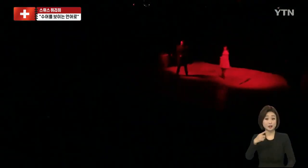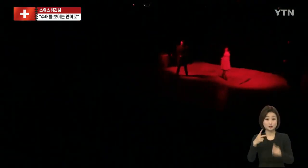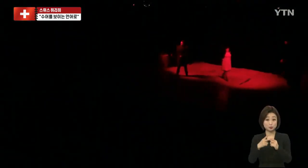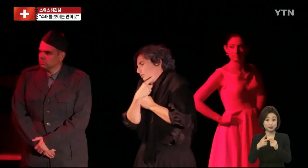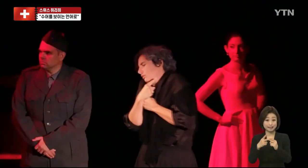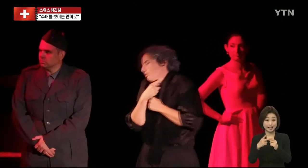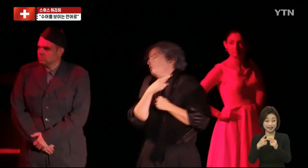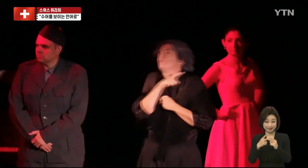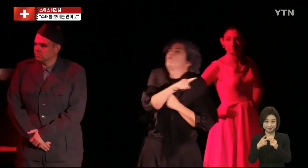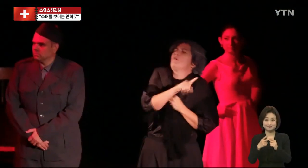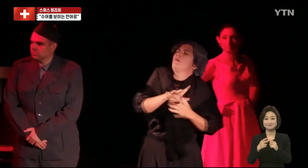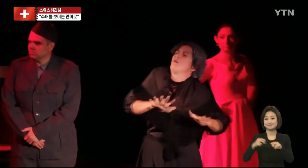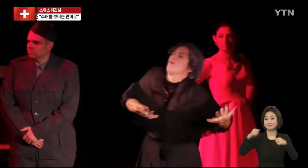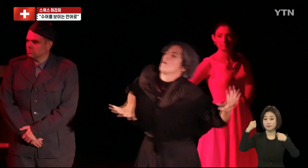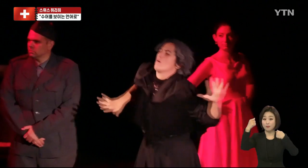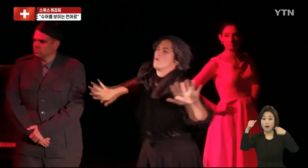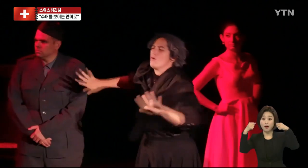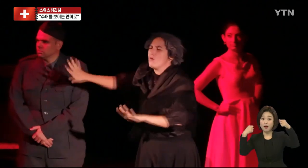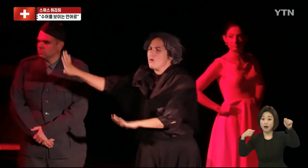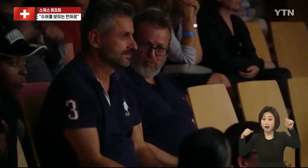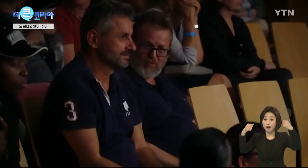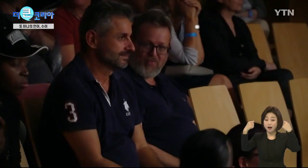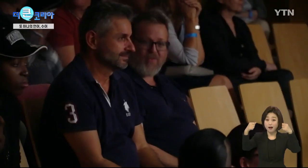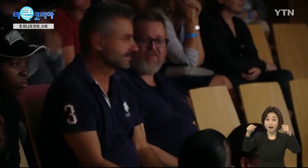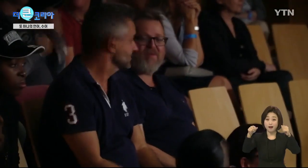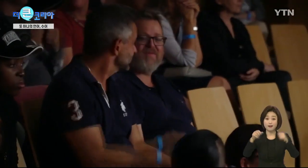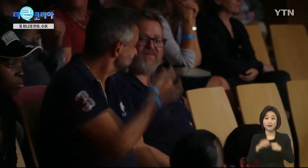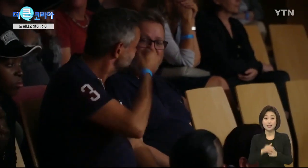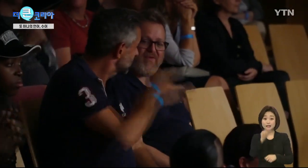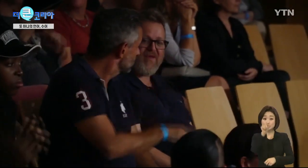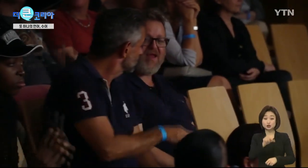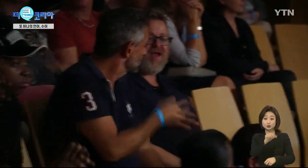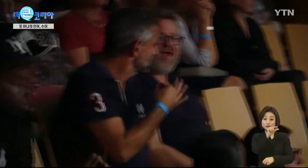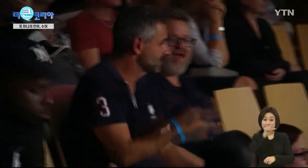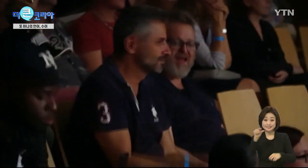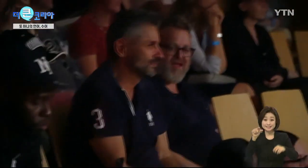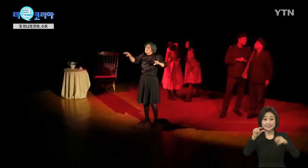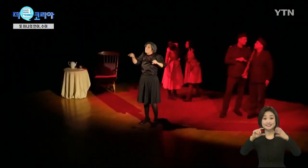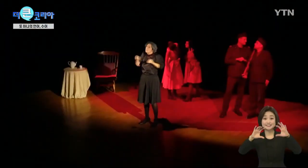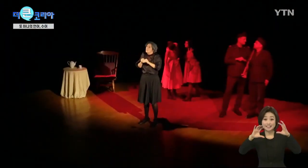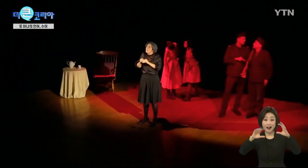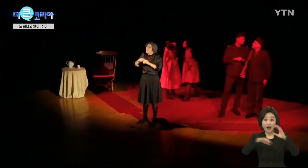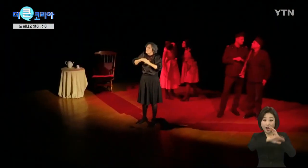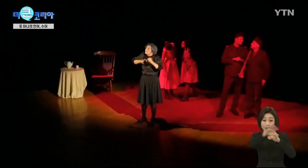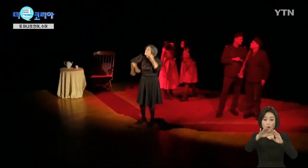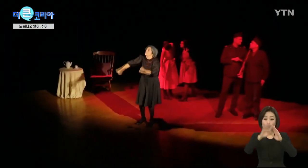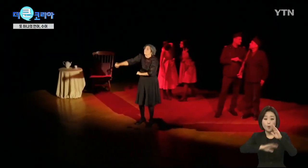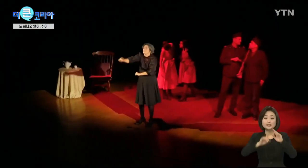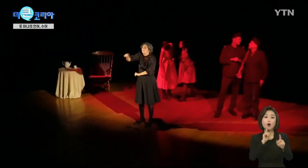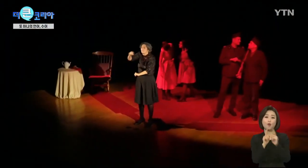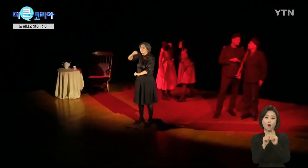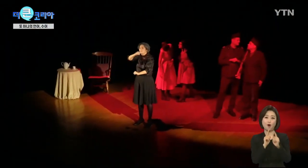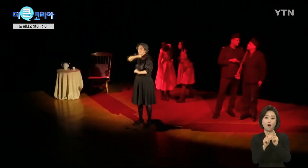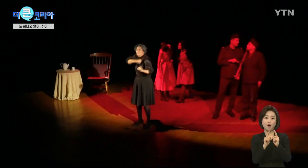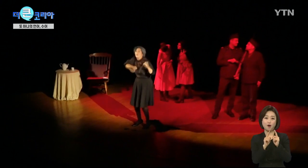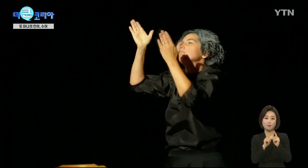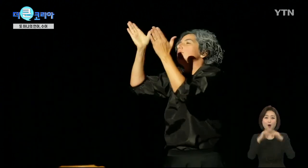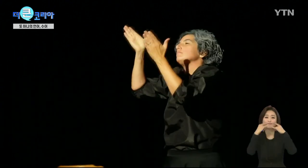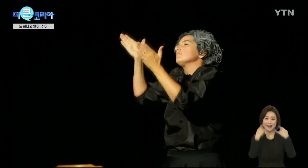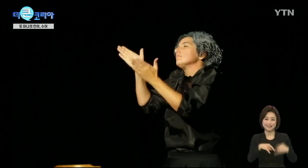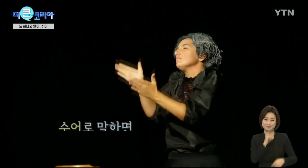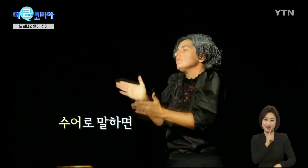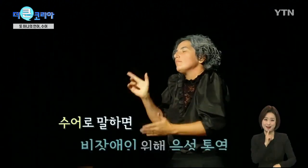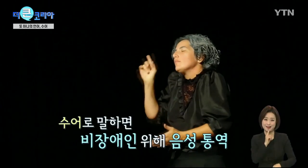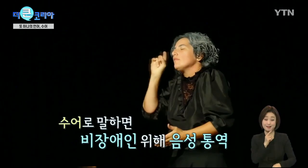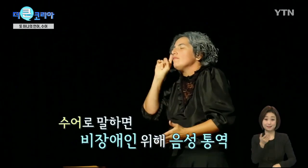이어서 열린 두 번째 무대. 스위스 공식 언어 중 하나인 프랑스어 공연인데요. 배우가